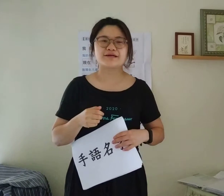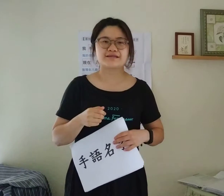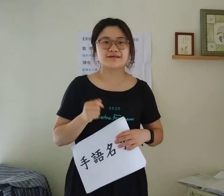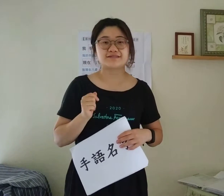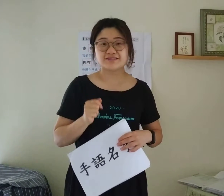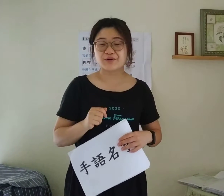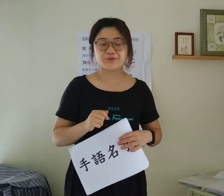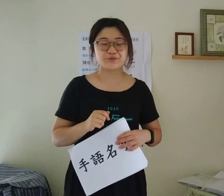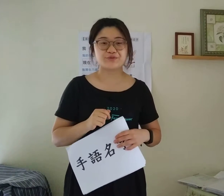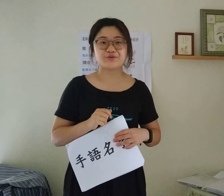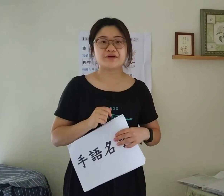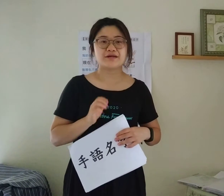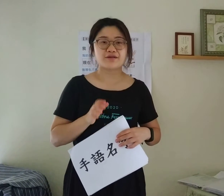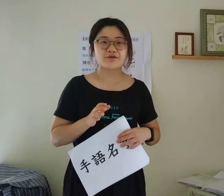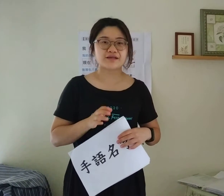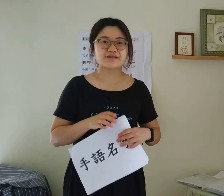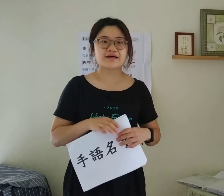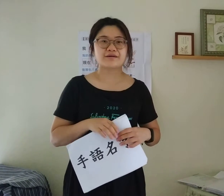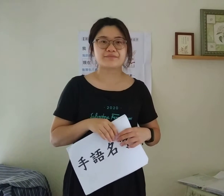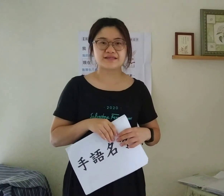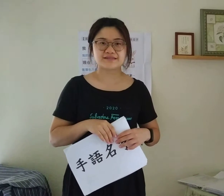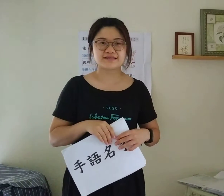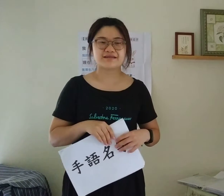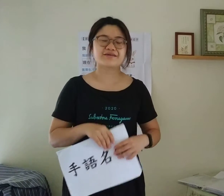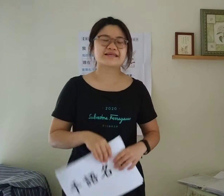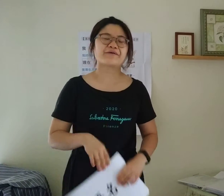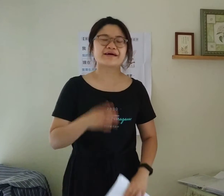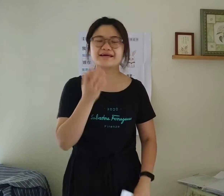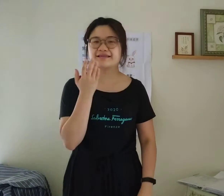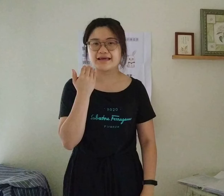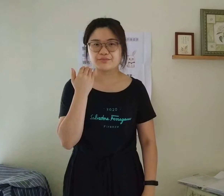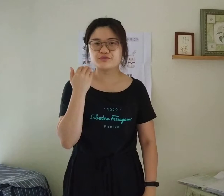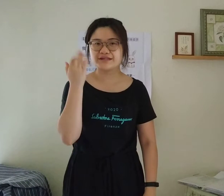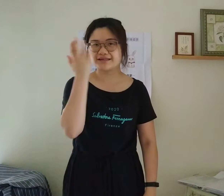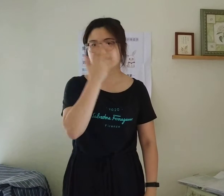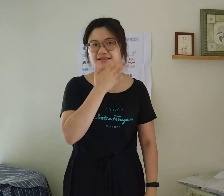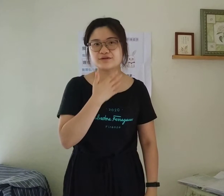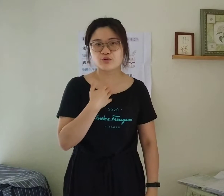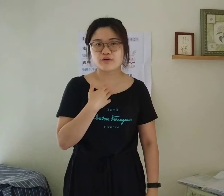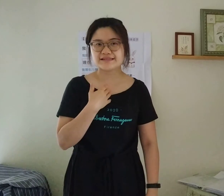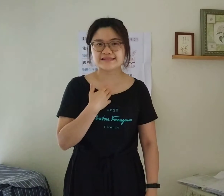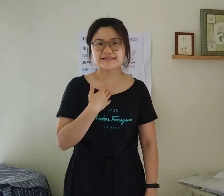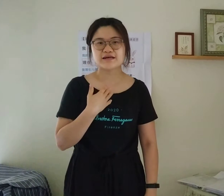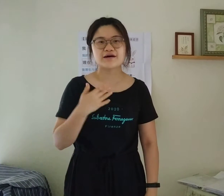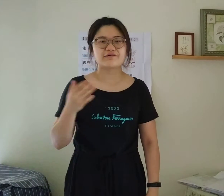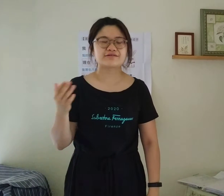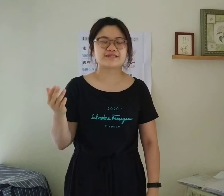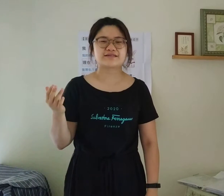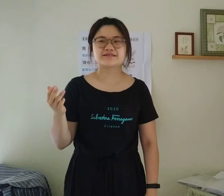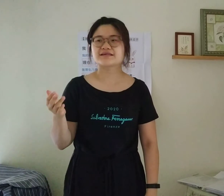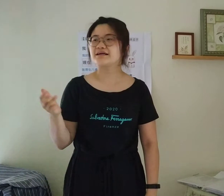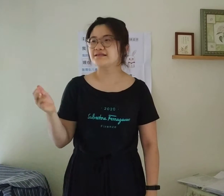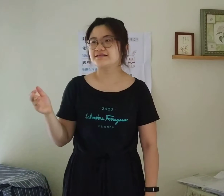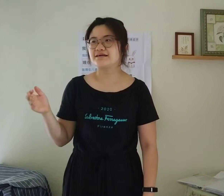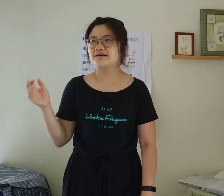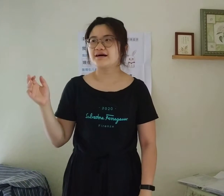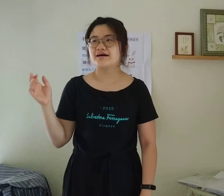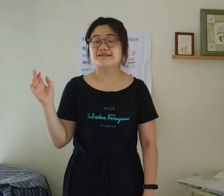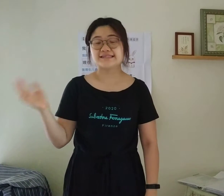呢，手语龙人的名字呢，通常会跟脸部的特征有关系，或者是跟你的姓